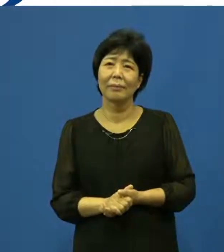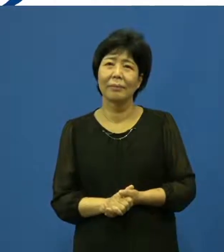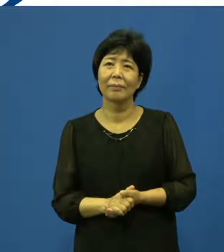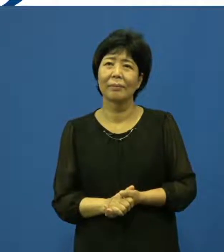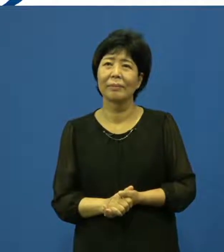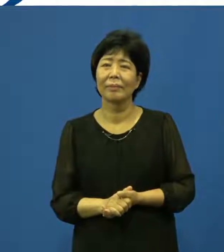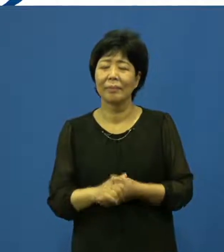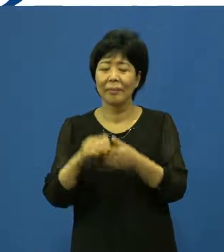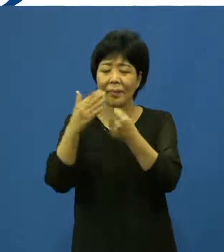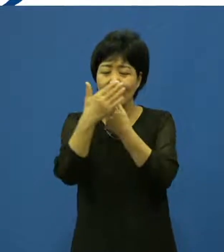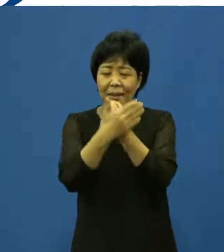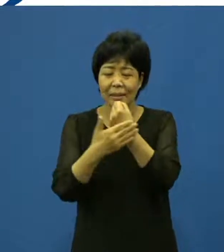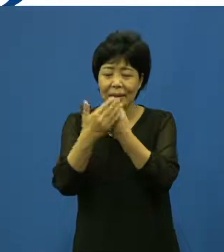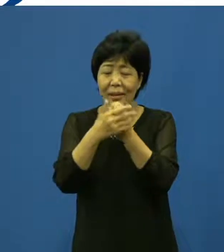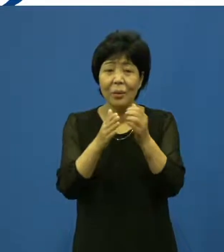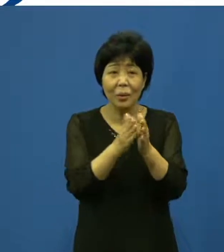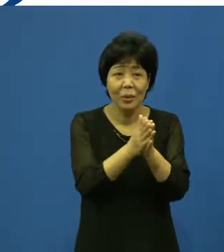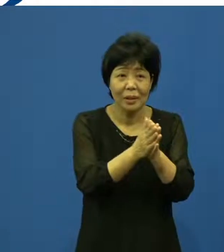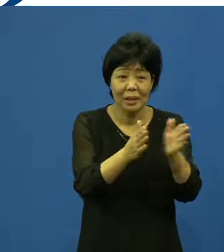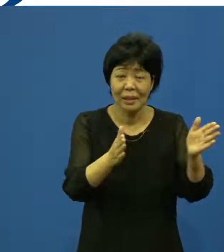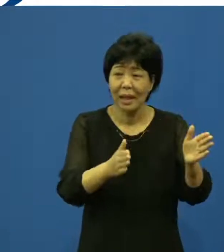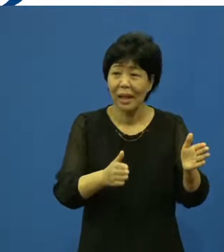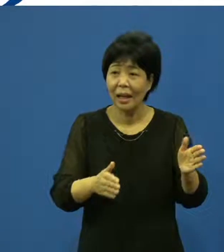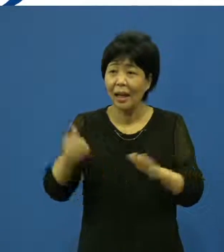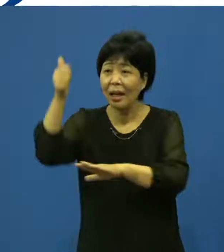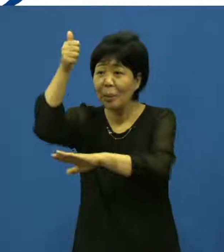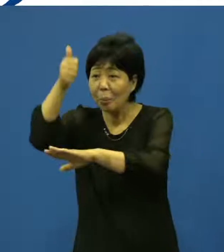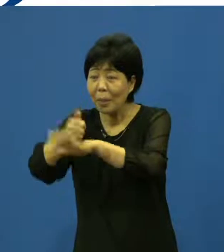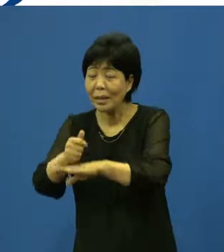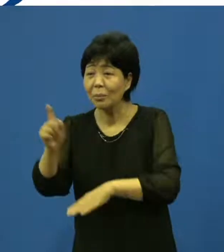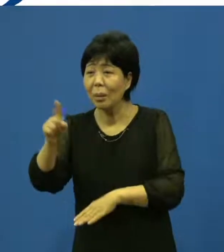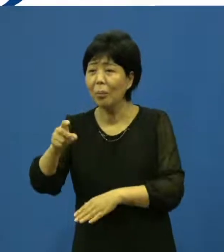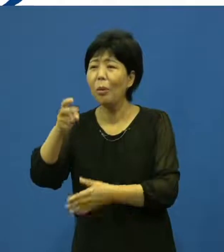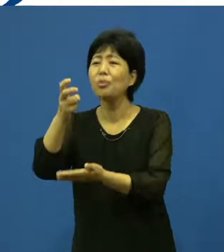처음에는 은혜로 시작하다가 나중에는 율법으로 마치게 됩니다.